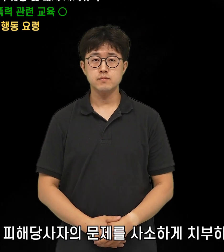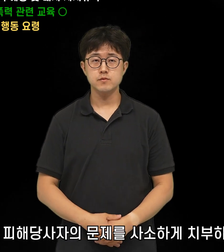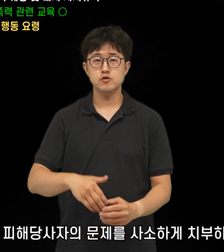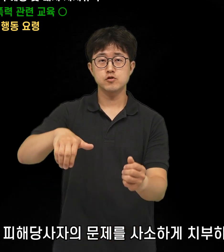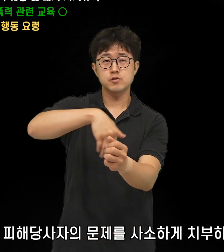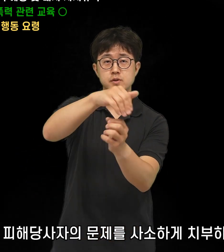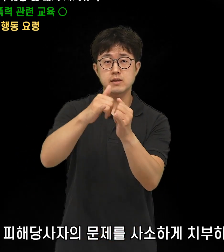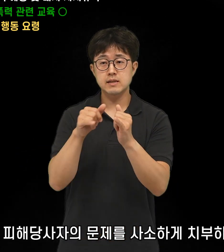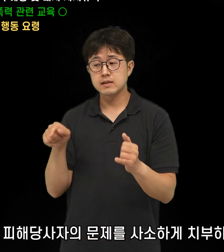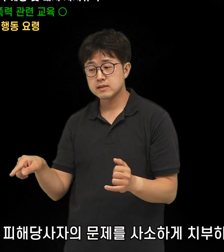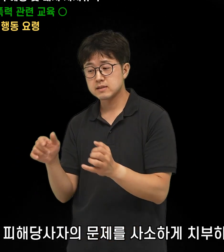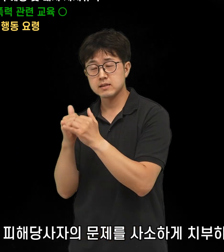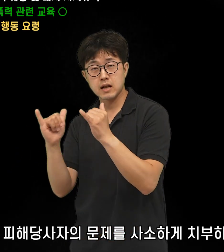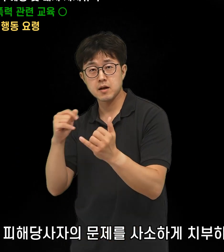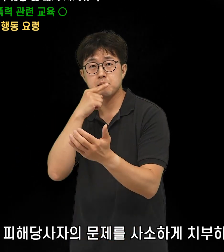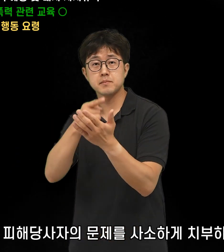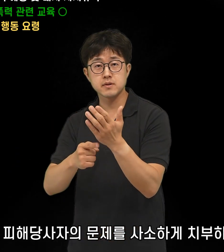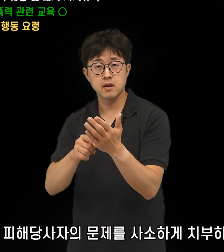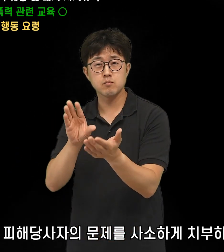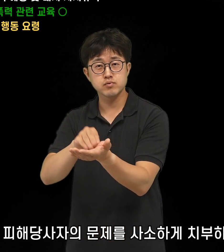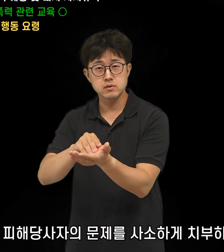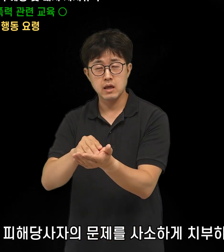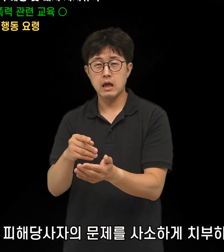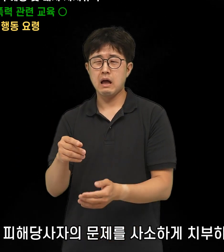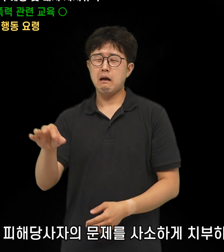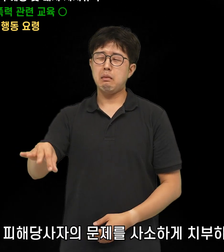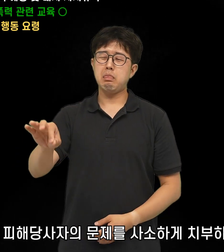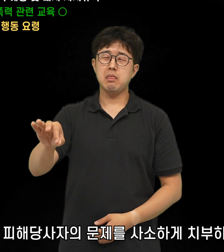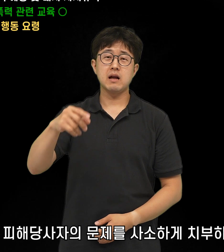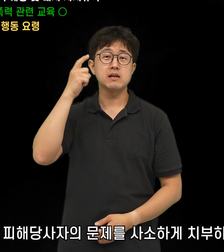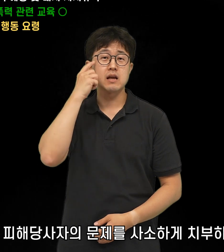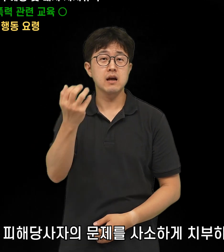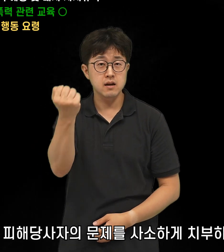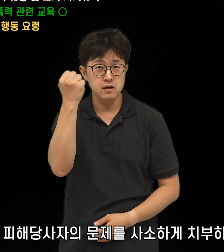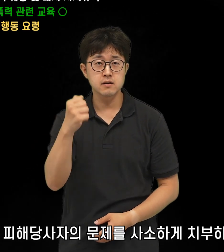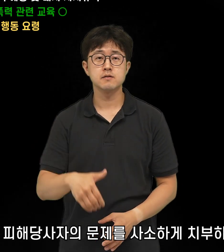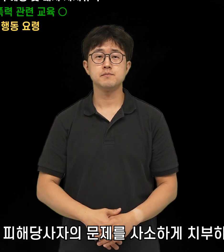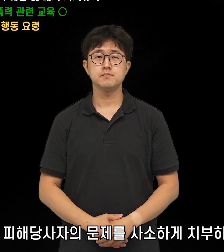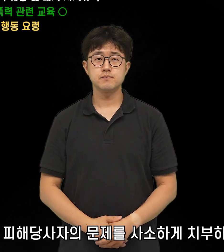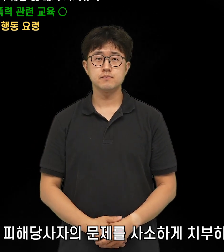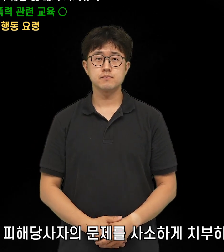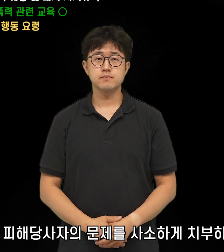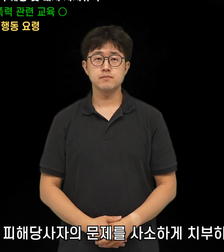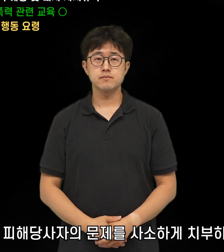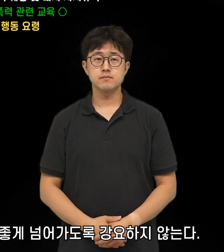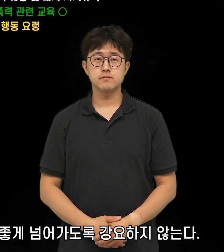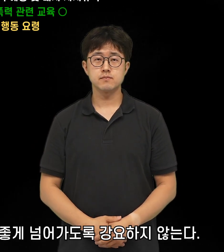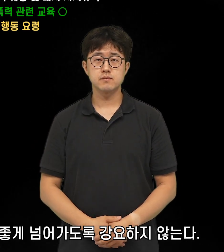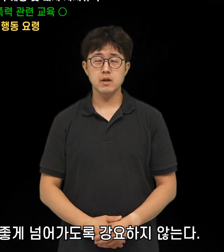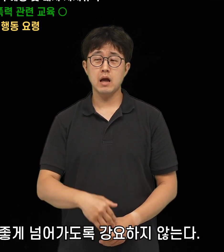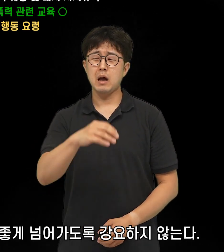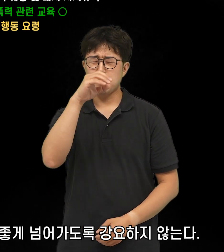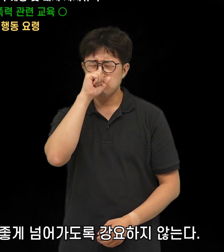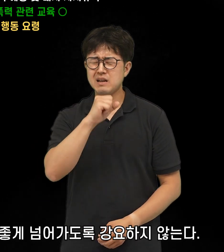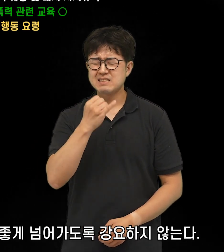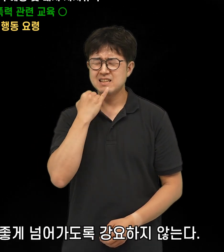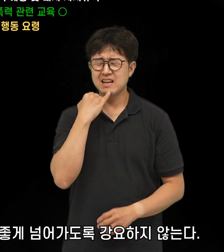주변인은 피해 당사자의 문제를 사소하게 치부하거나 좋게 넘어가도록